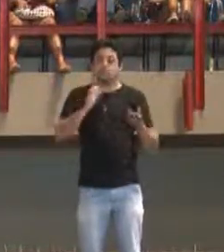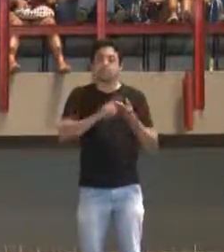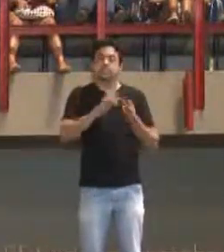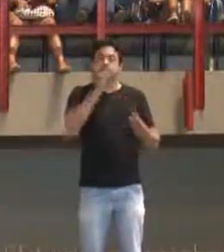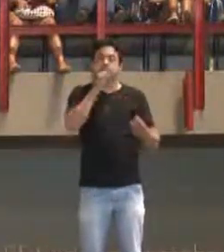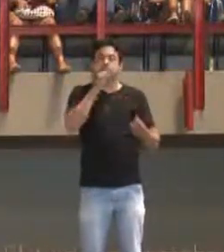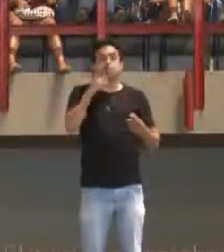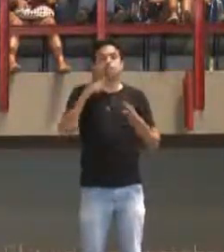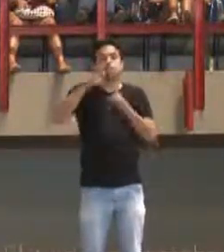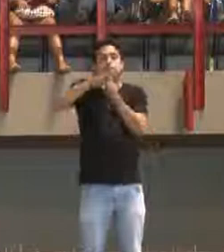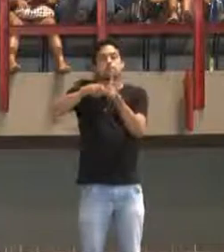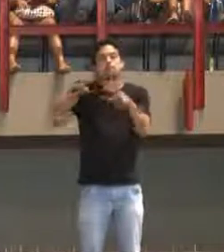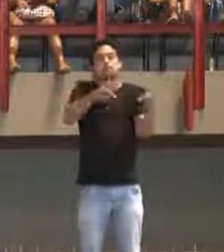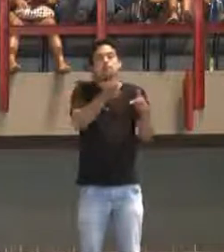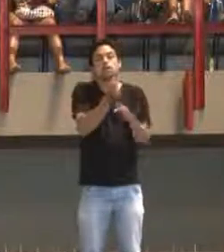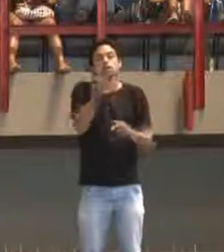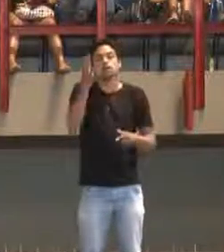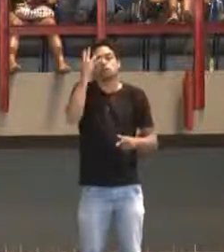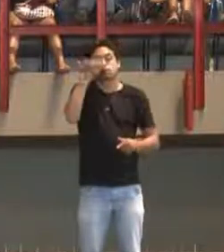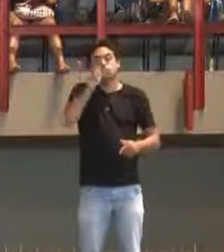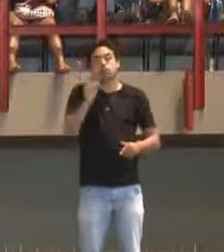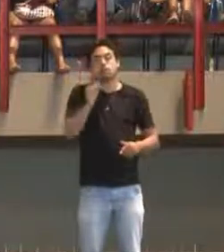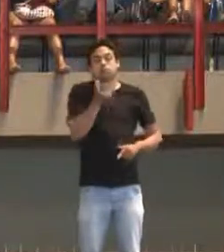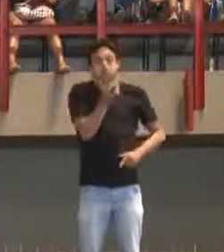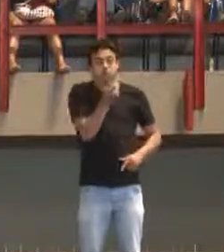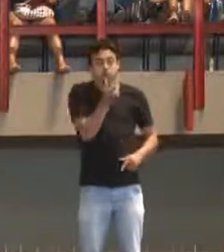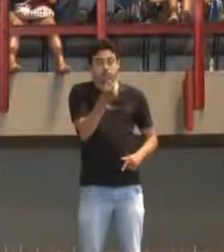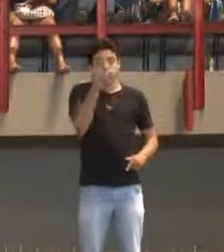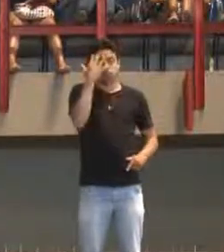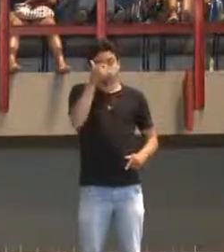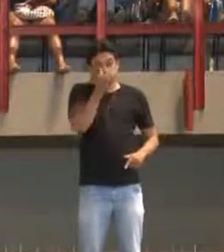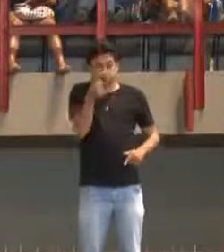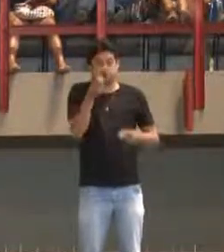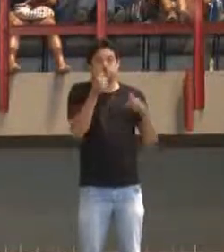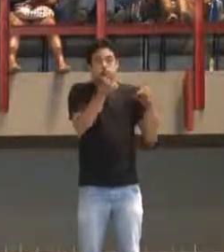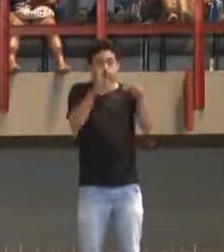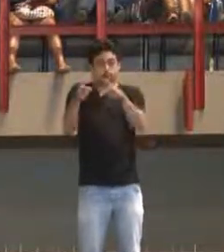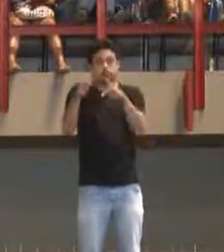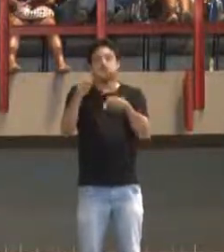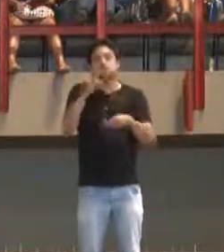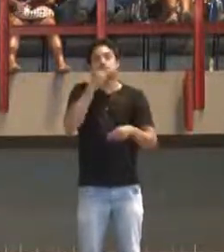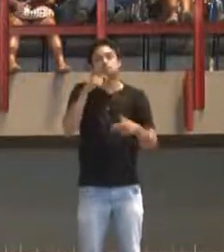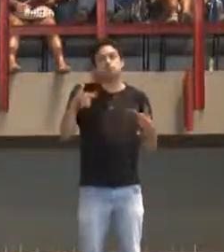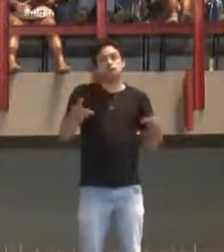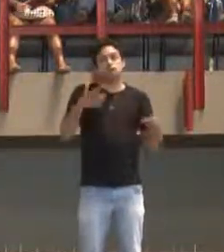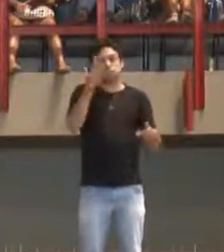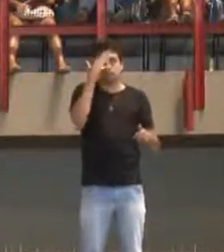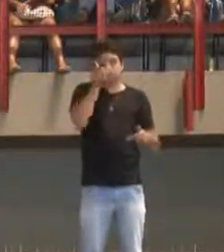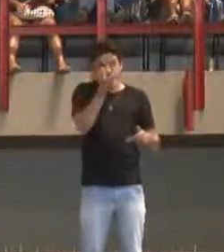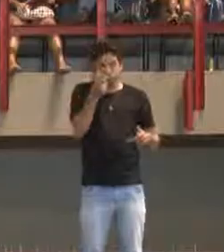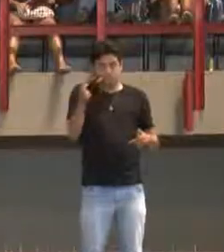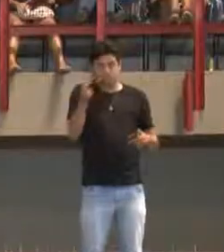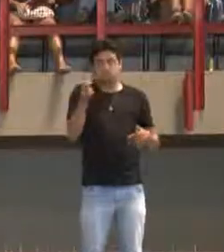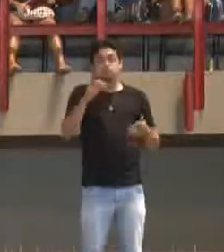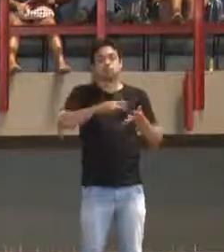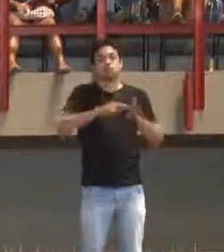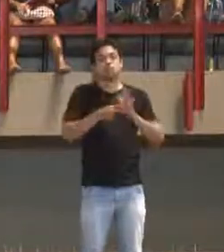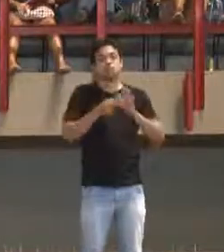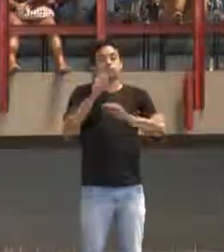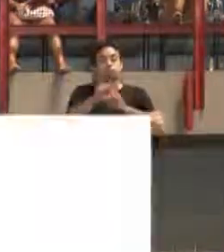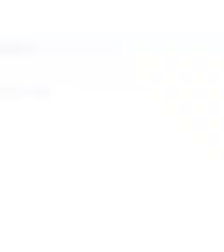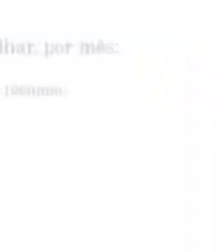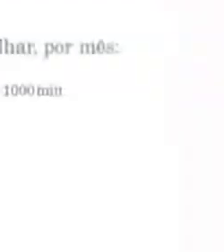dias eles trabalham por mês? 20 dias. Se eles trabalham 20 dias, então eu faço o seguinte,